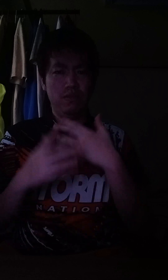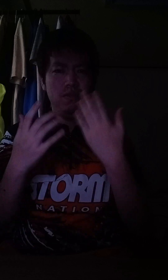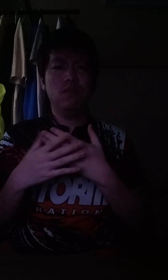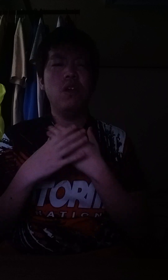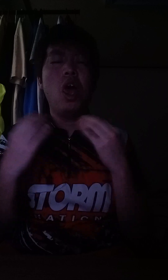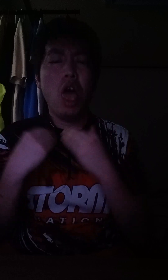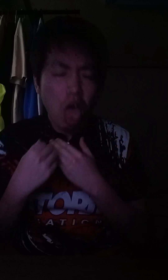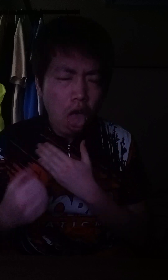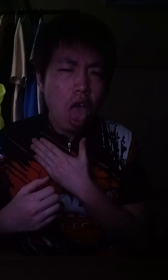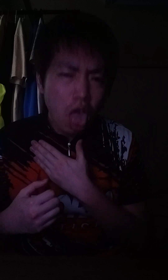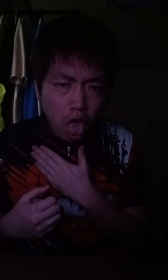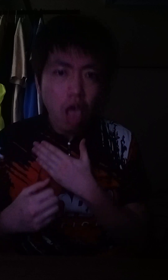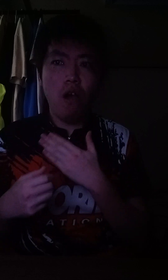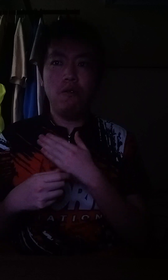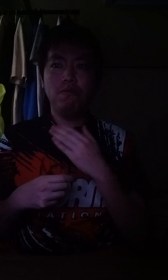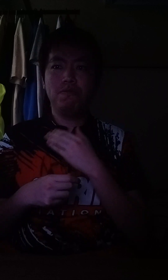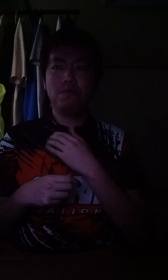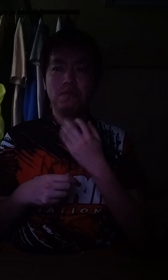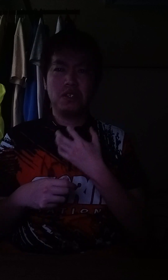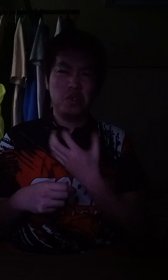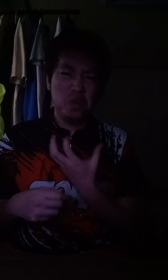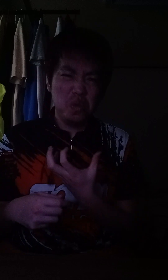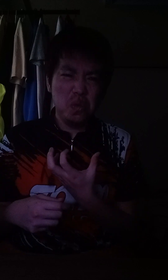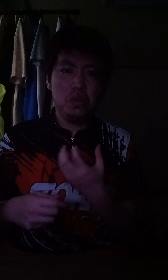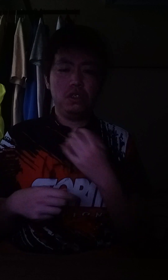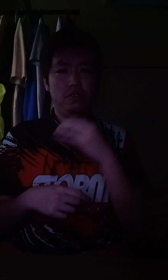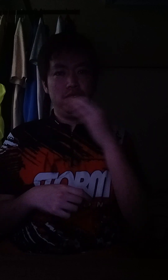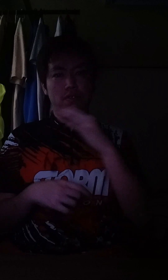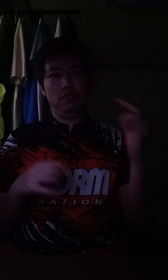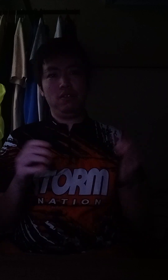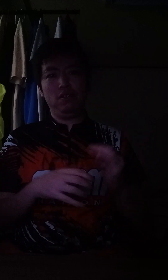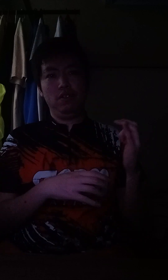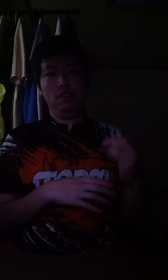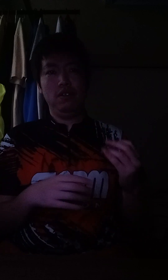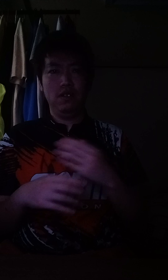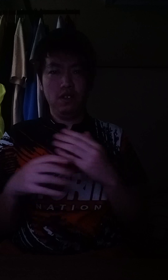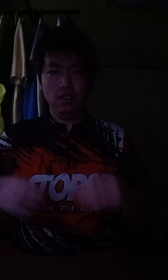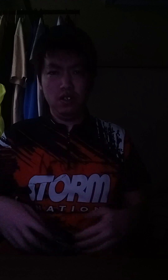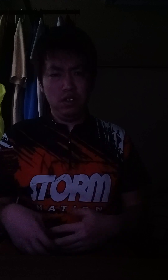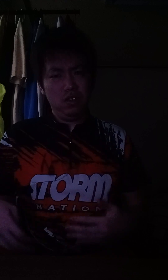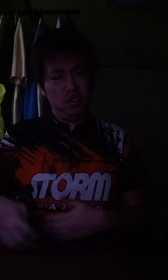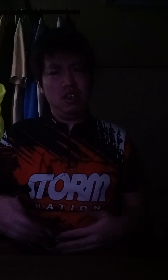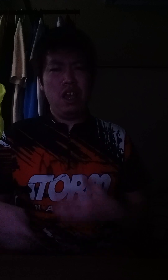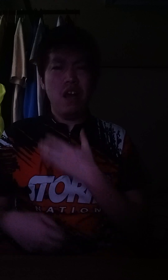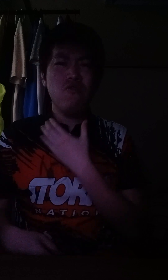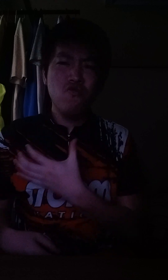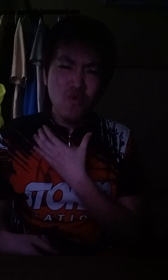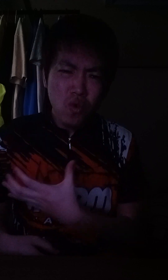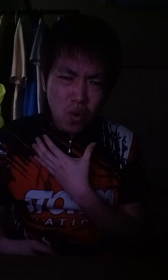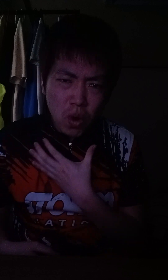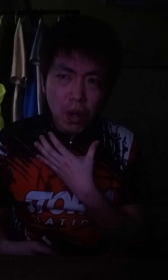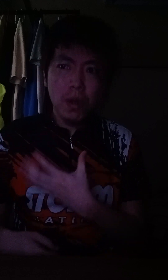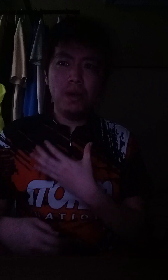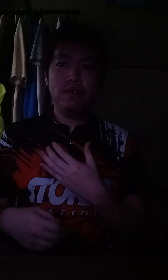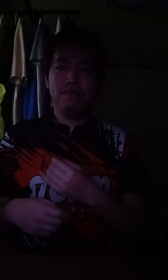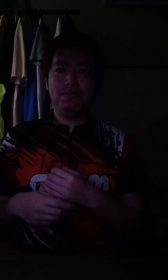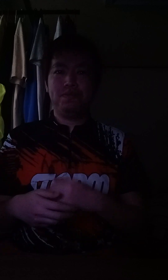구토를 해서 저희들이 일요일날 응급실로 왔었거든요. 그래서 이 설사랑 구토가 너무 심해서